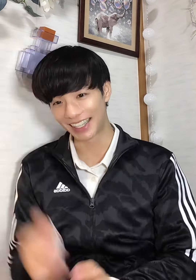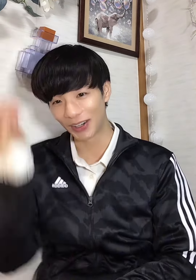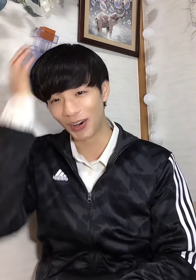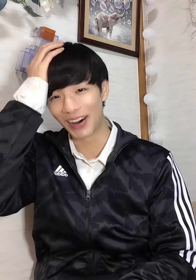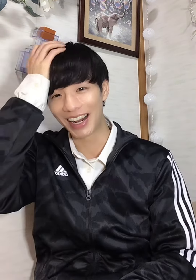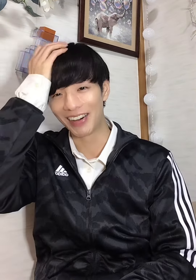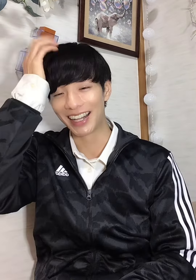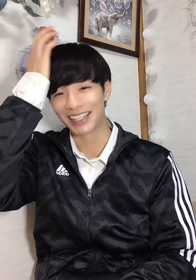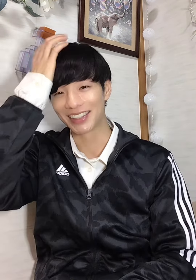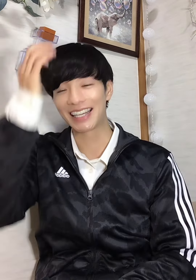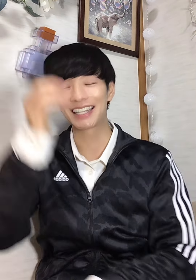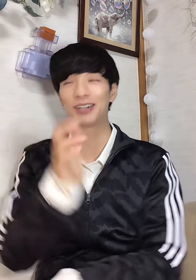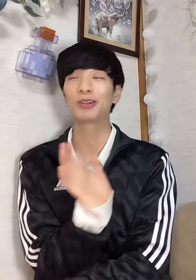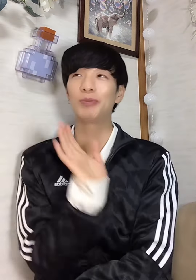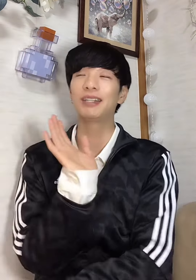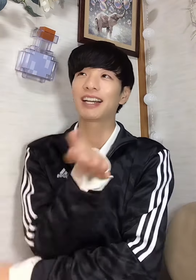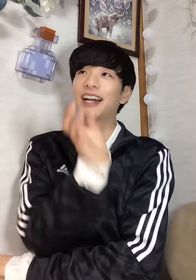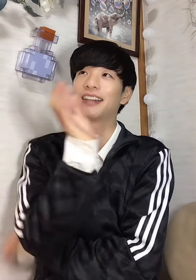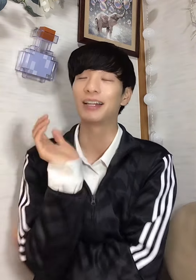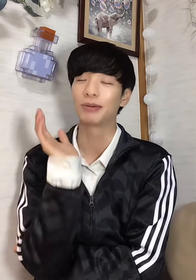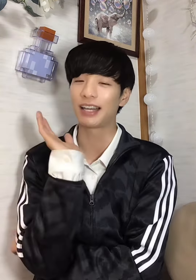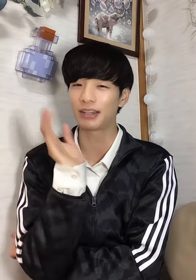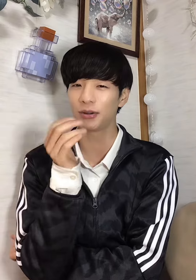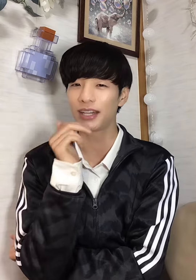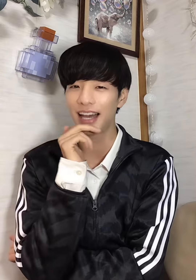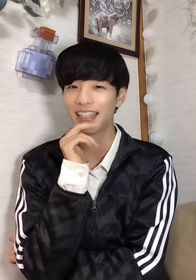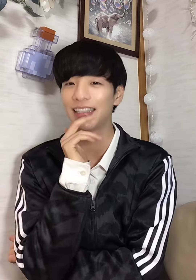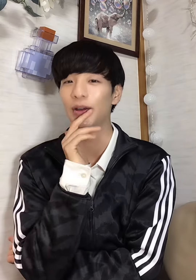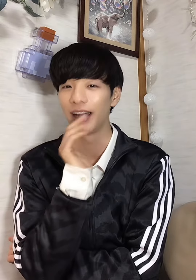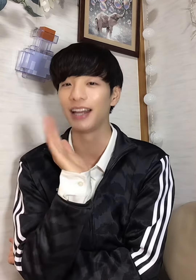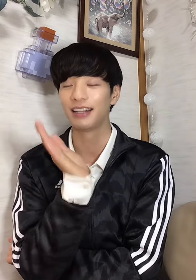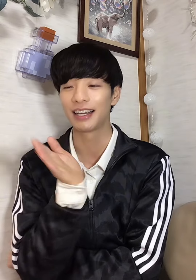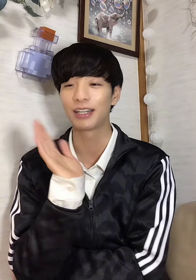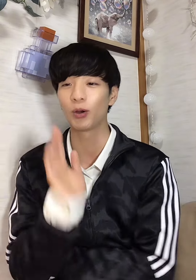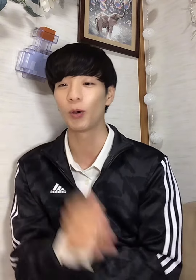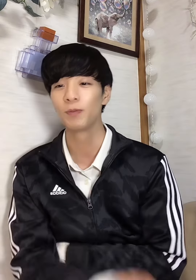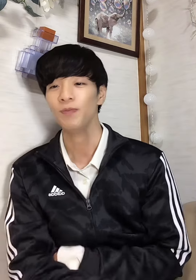適当、わらわら。適当と見せかけて、でも適当って大事だよね。適当。